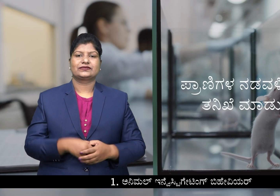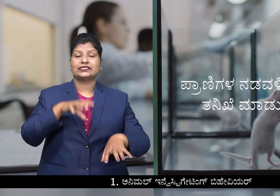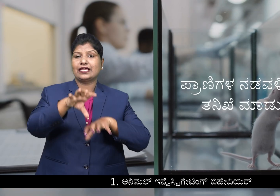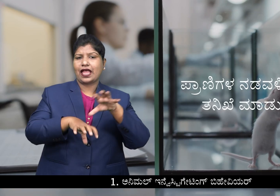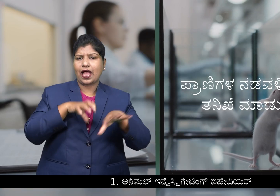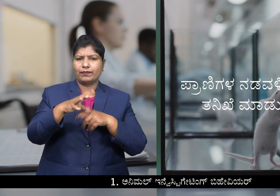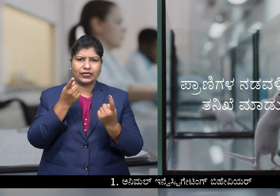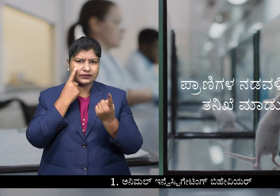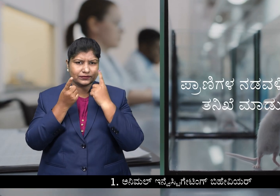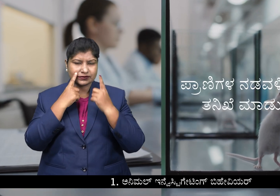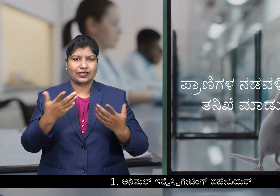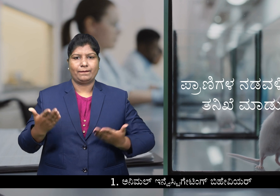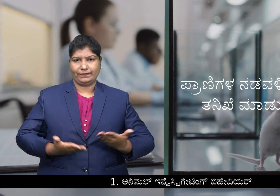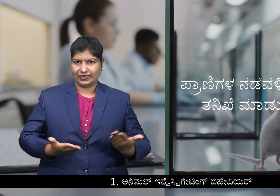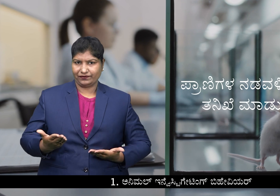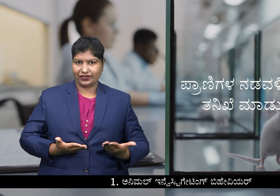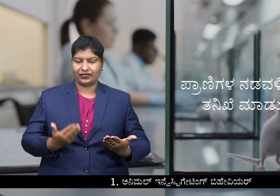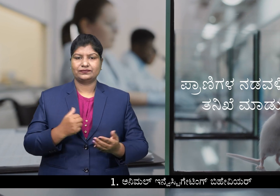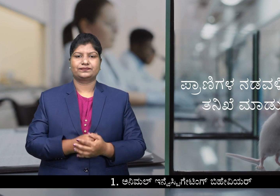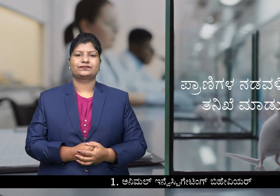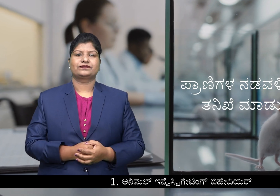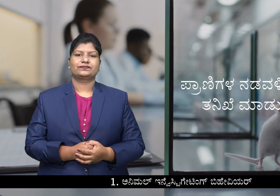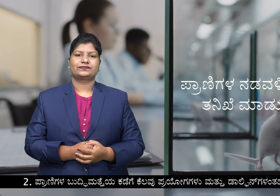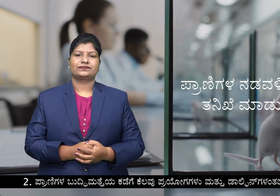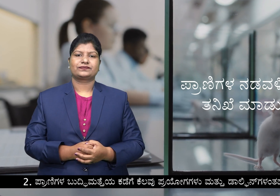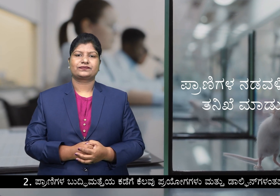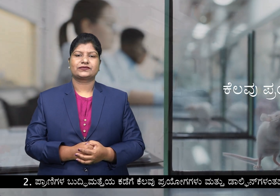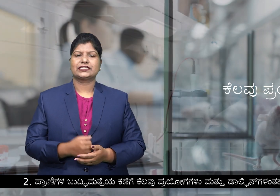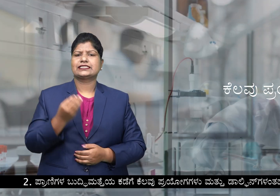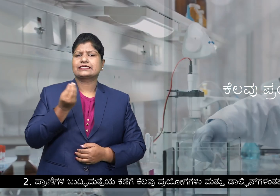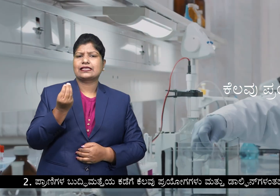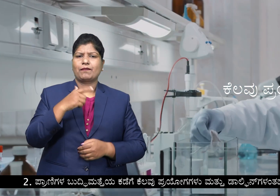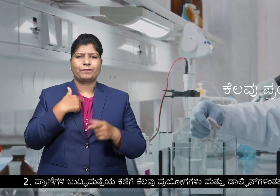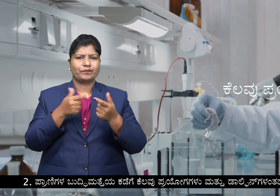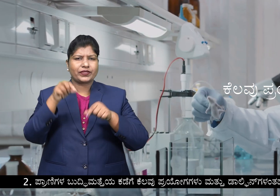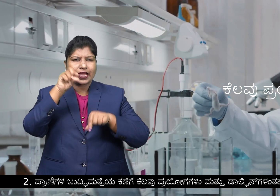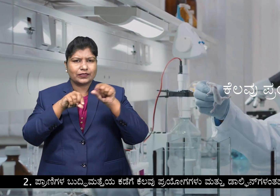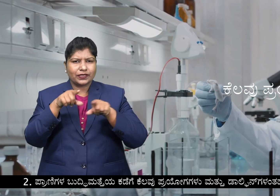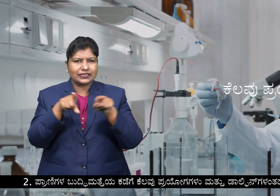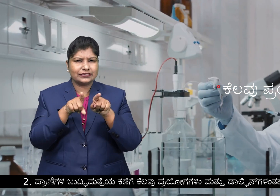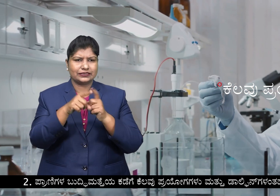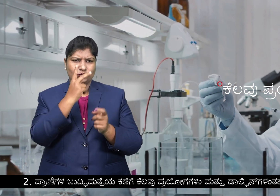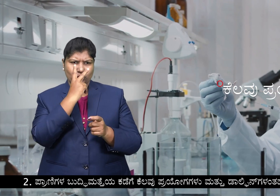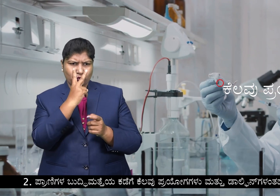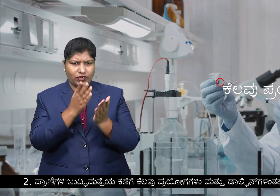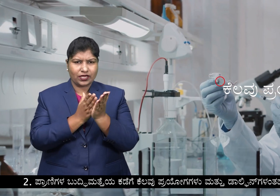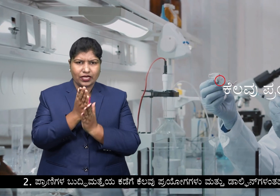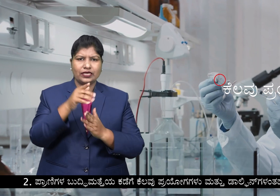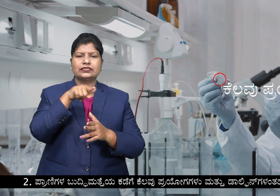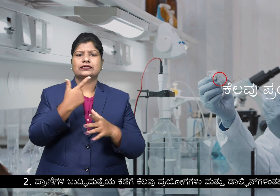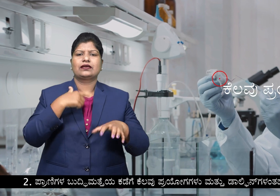1. ಅನಿಮಲ್ ಇನ್ವೆಸ್ಟಿಗೇಟಿಂಗ್ ಬಿಹೇವಿಯರ್. 2. ಪ್ರಾಣಿಗಳ ಬುದ್ಧಿಮತ್ತೆಯ ಕಡೆಗೆ ಕೆಲವು ಪ್ರಯೋಗಗಳು